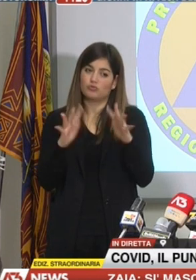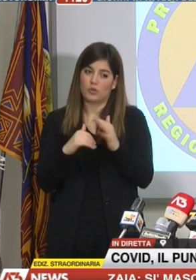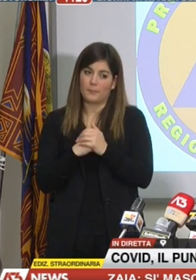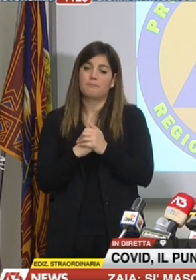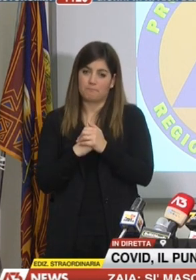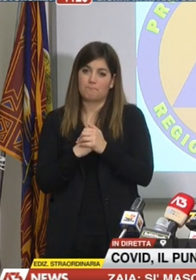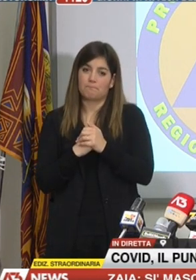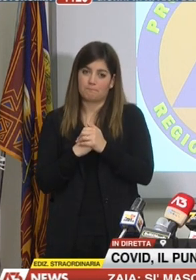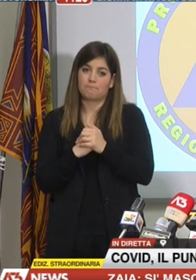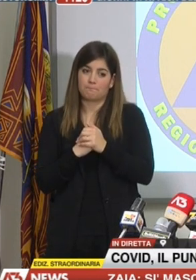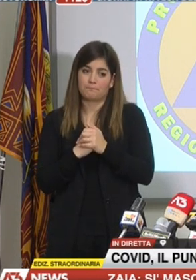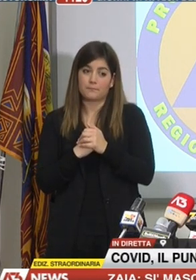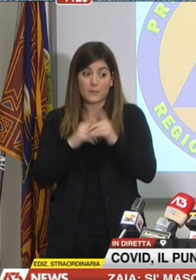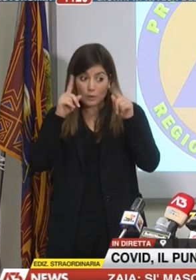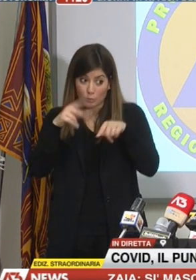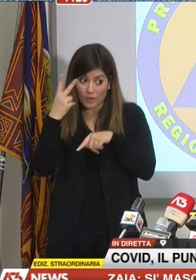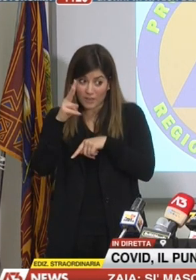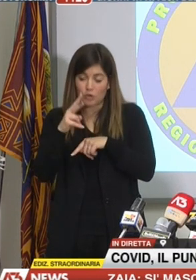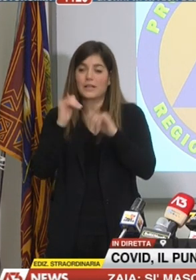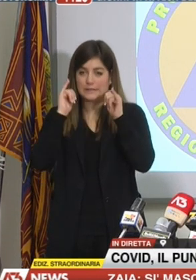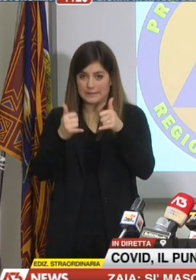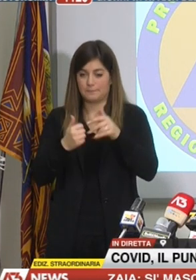non critica. Sì.